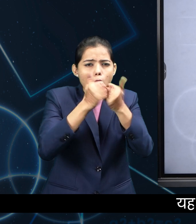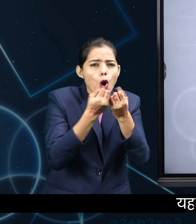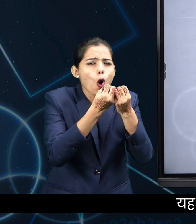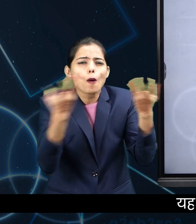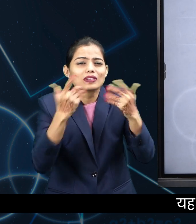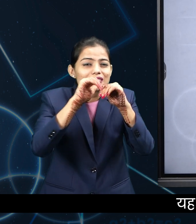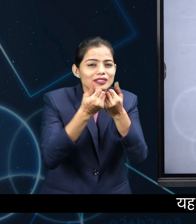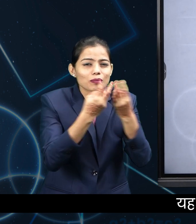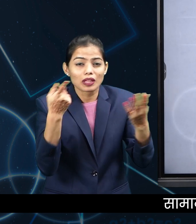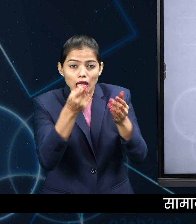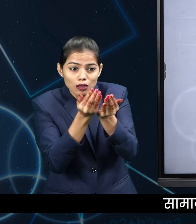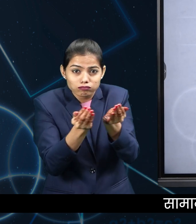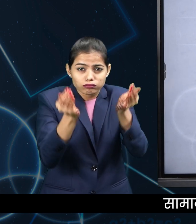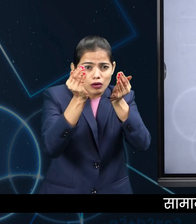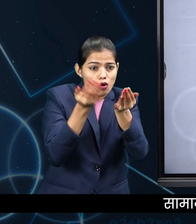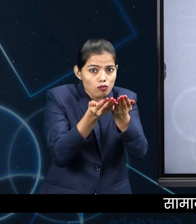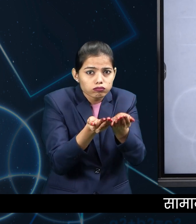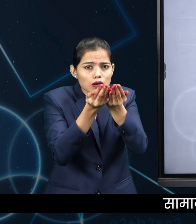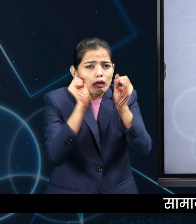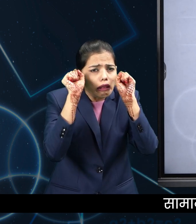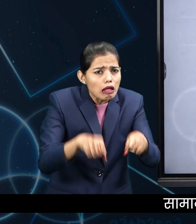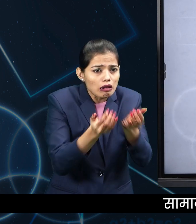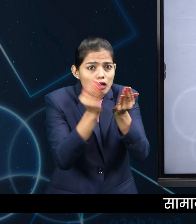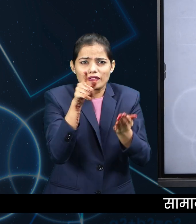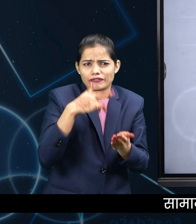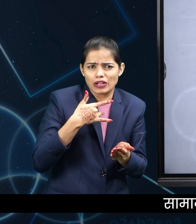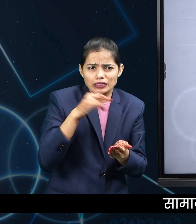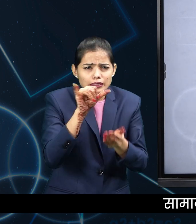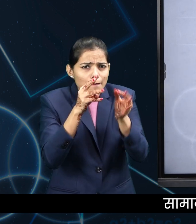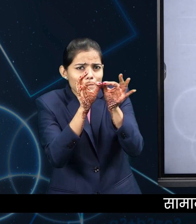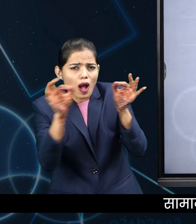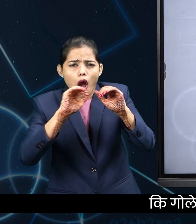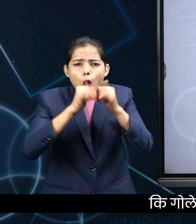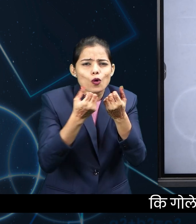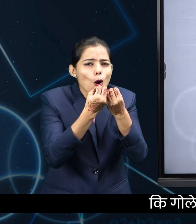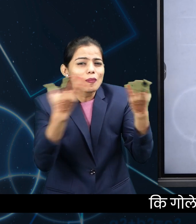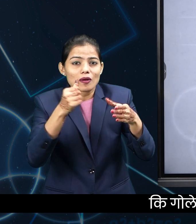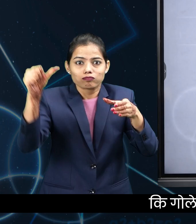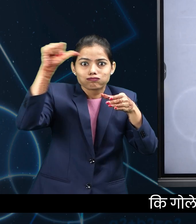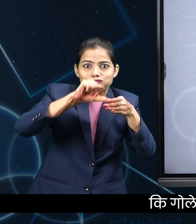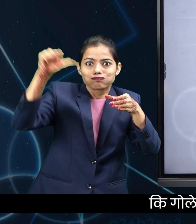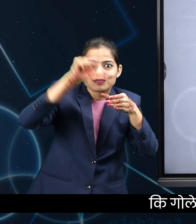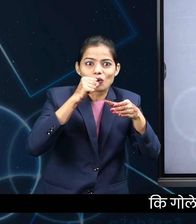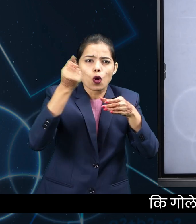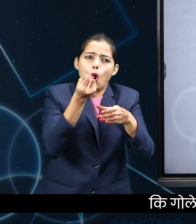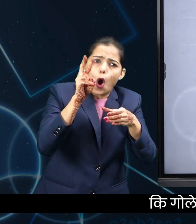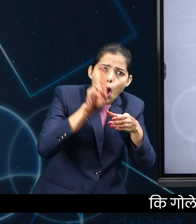ये गोला कितना सामान रख सकता है। यह मापने जैसा है कि गोले की दीवार के भीतर